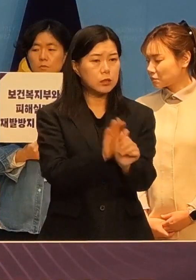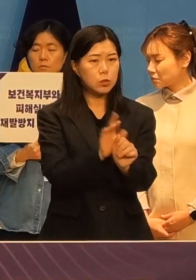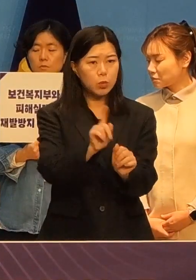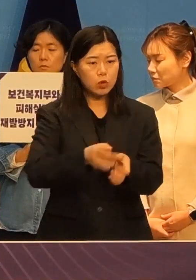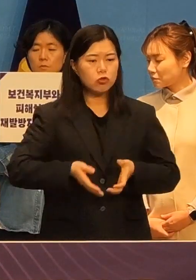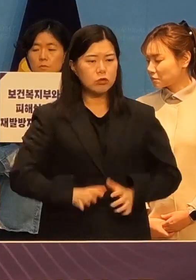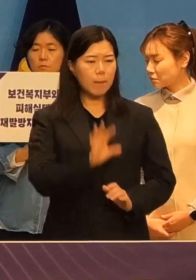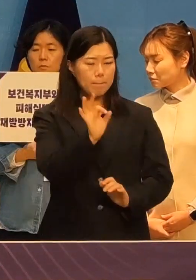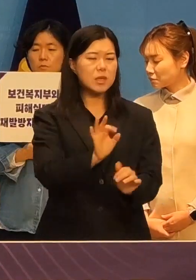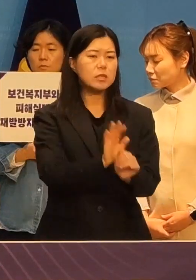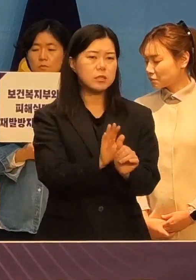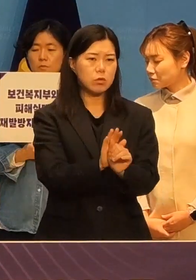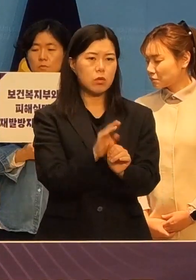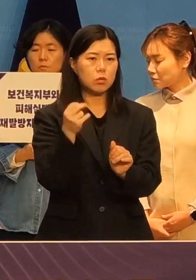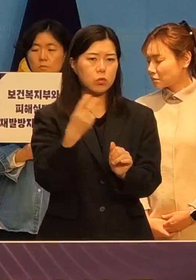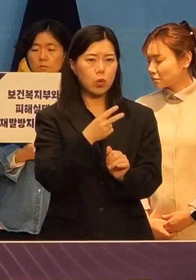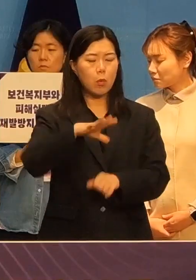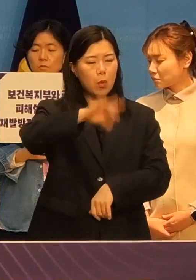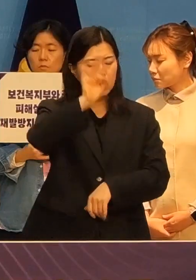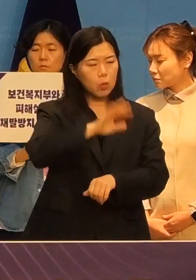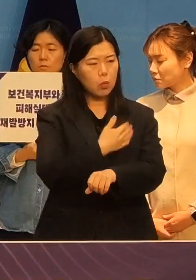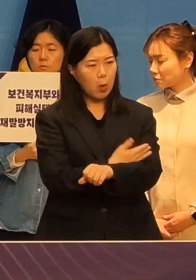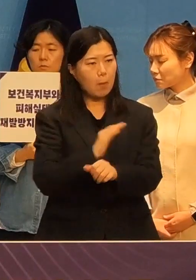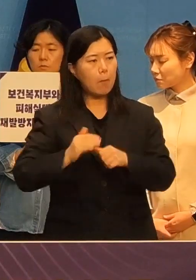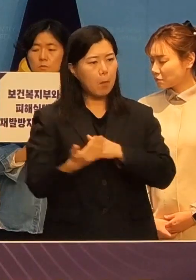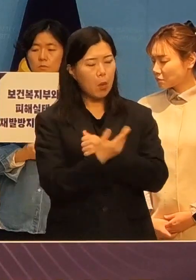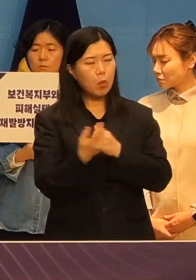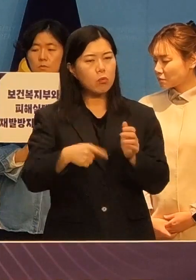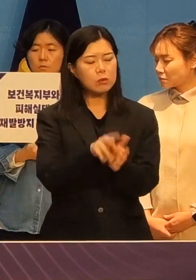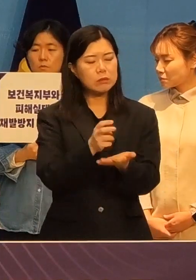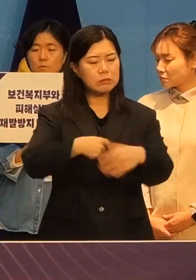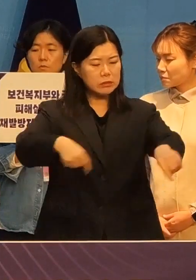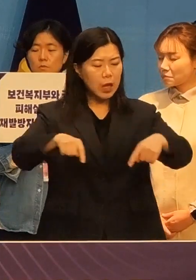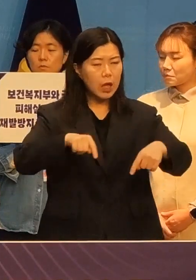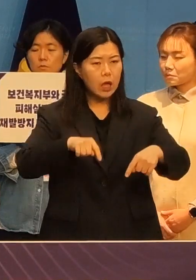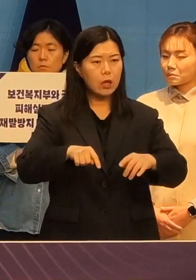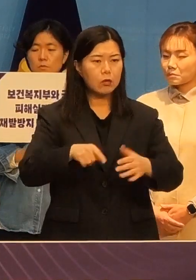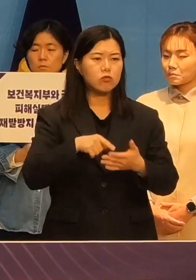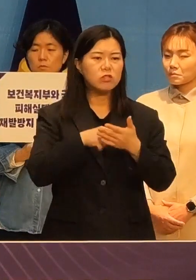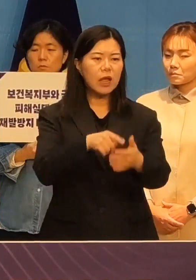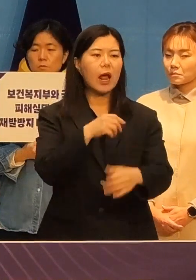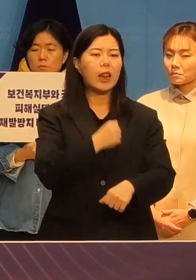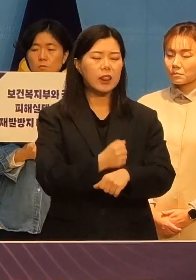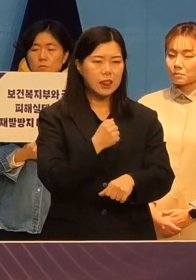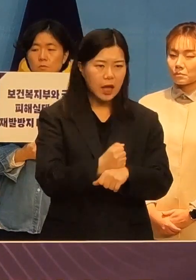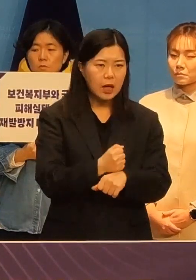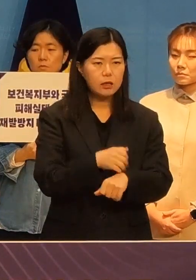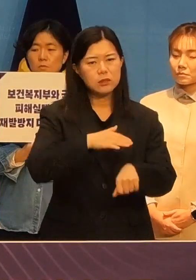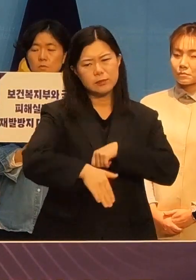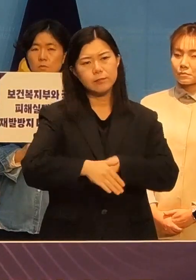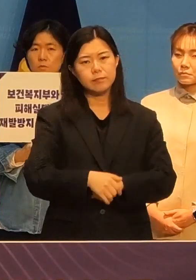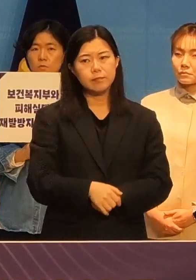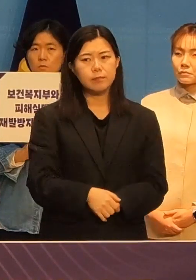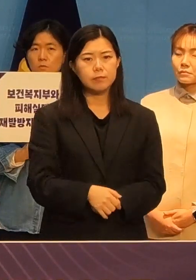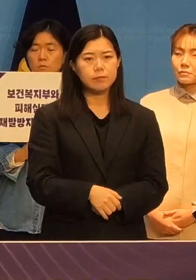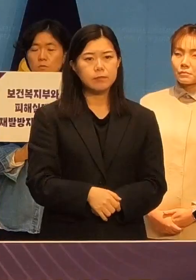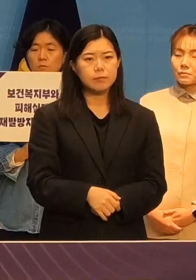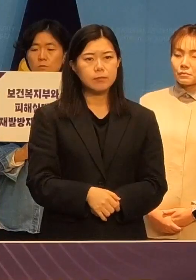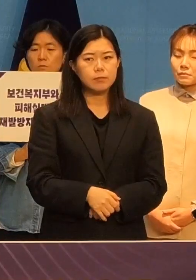지원, 모성권 보호 강화를 위한 정책을 추진하겠다라고 하고 있습니다.